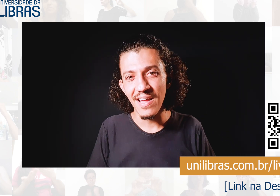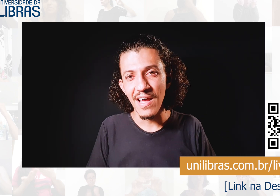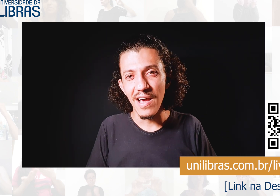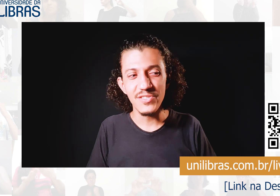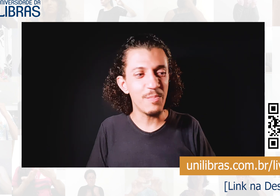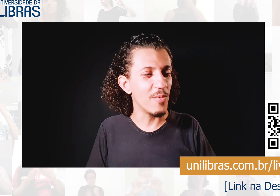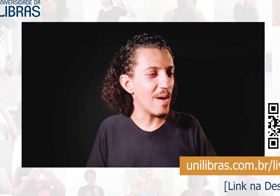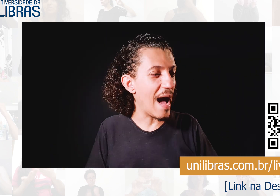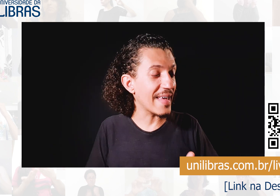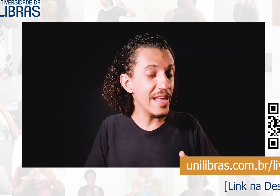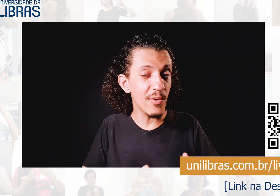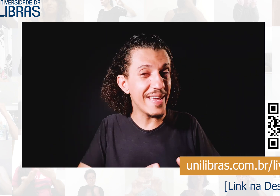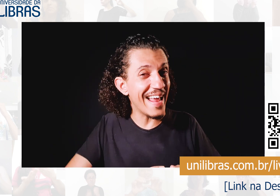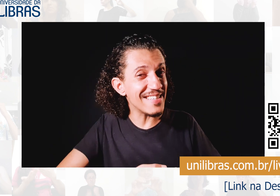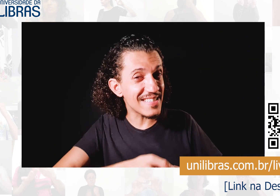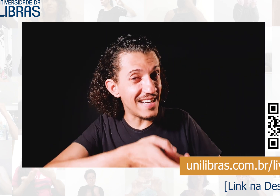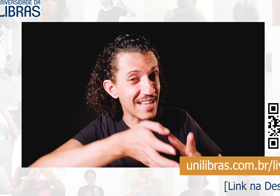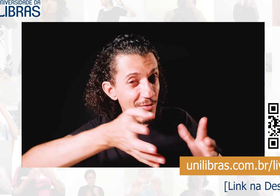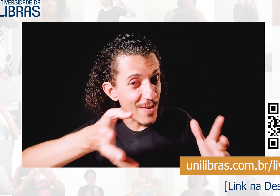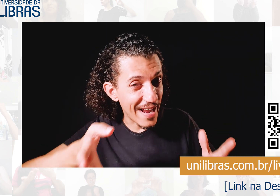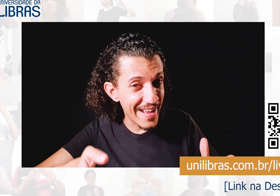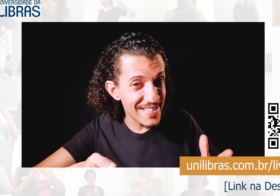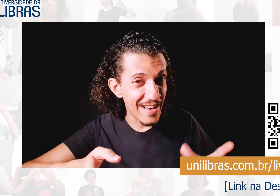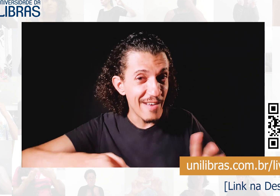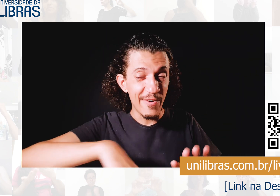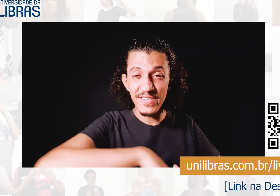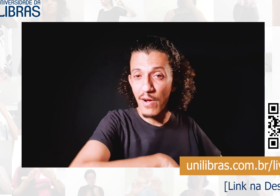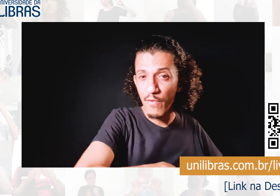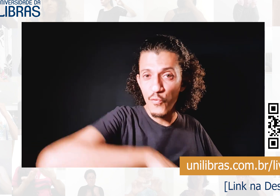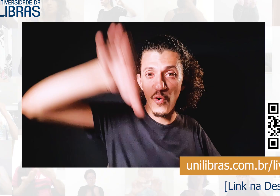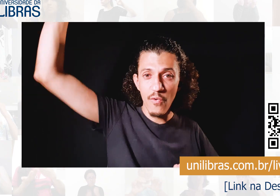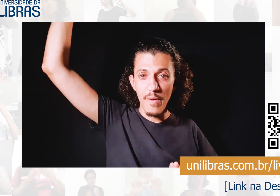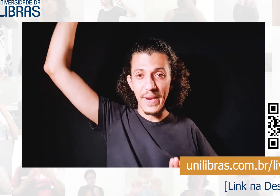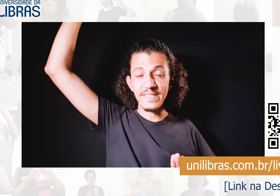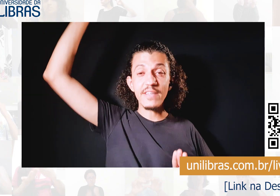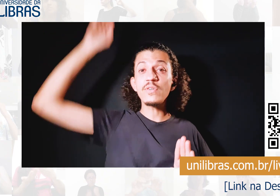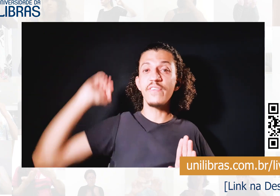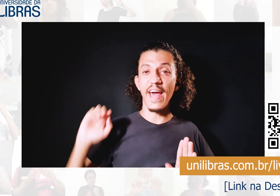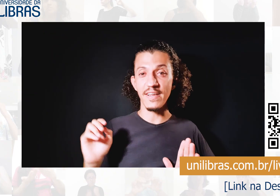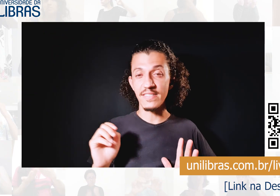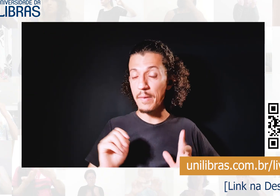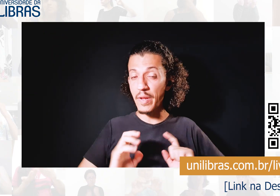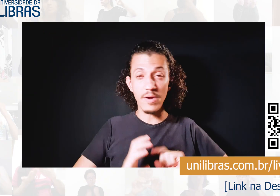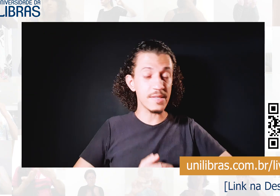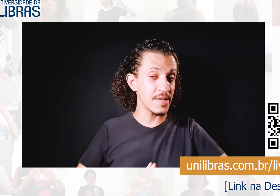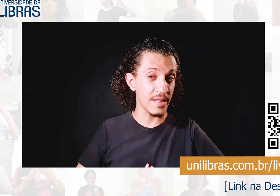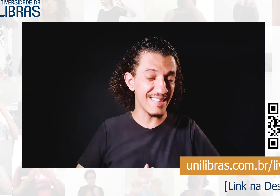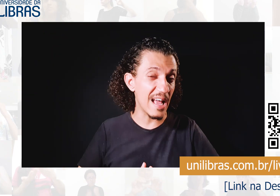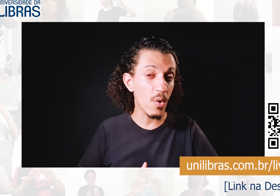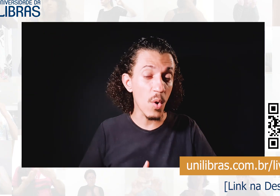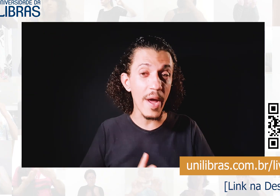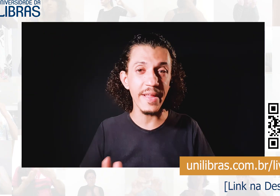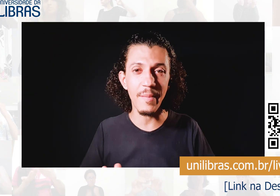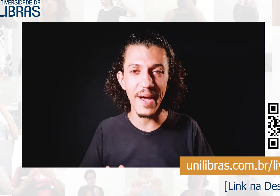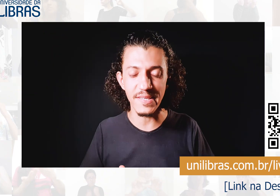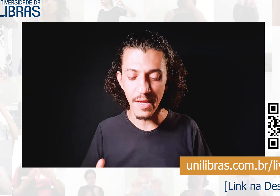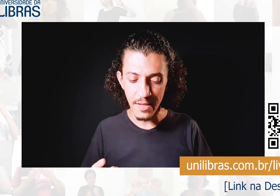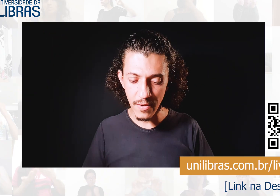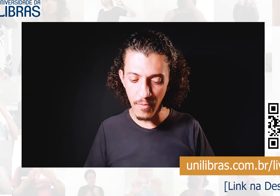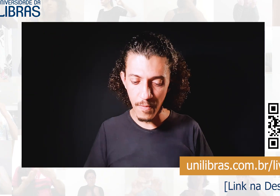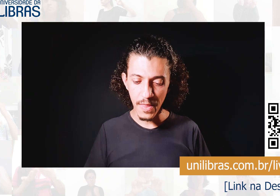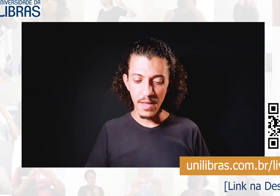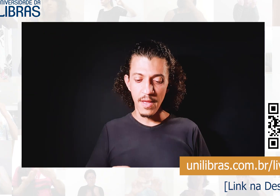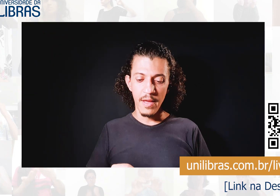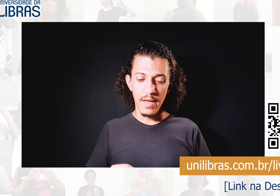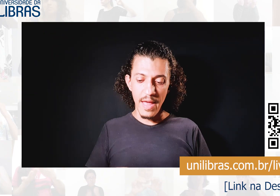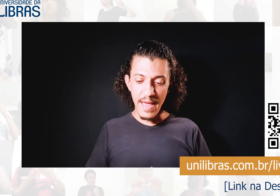sinais, tipo, aquilo que ele já sinalizava com clareza foi assim, ó, para a estratosfera, sabe? O negócio assim decolou ainda mais.